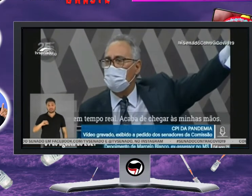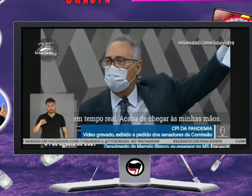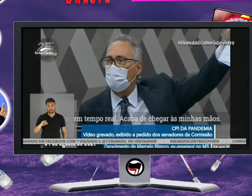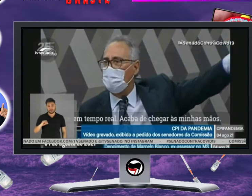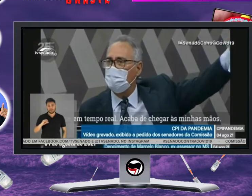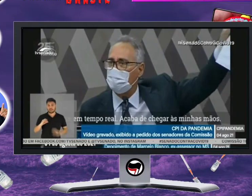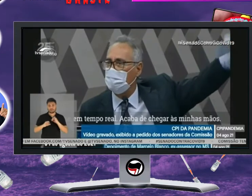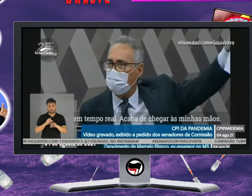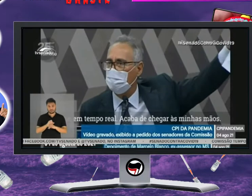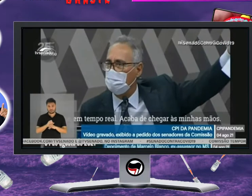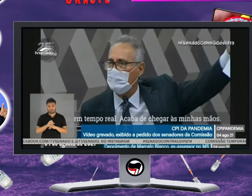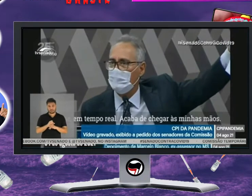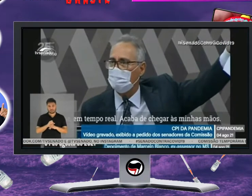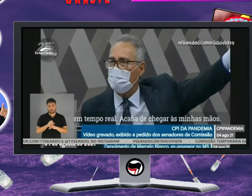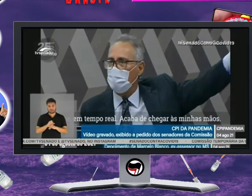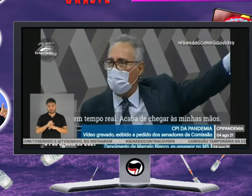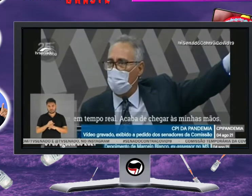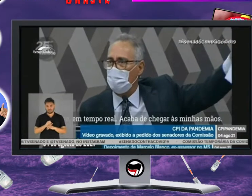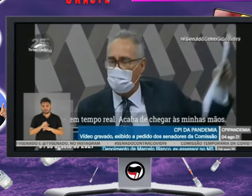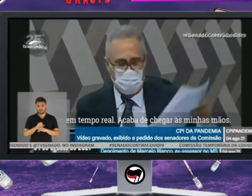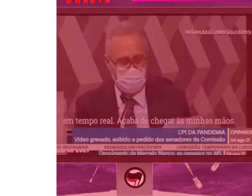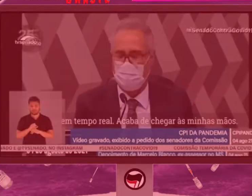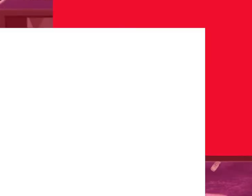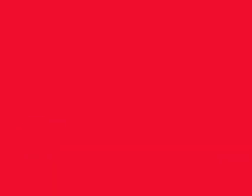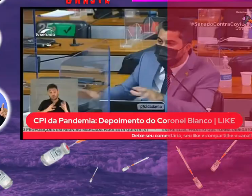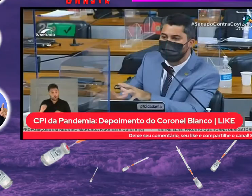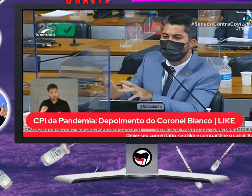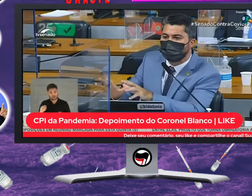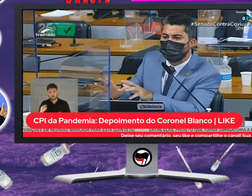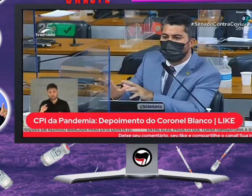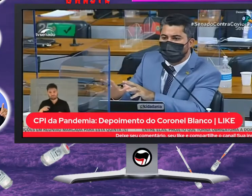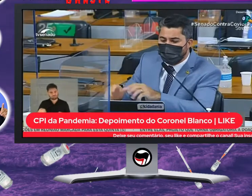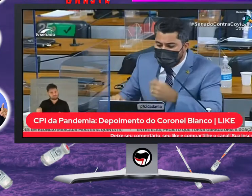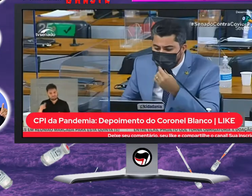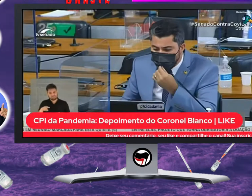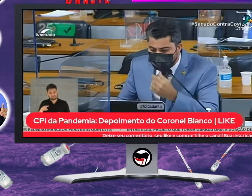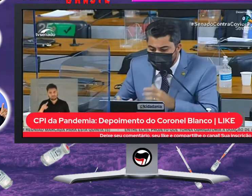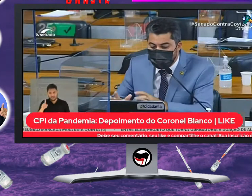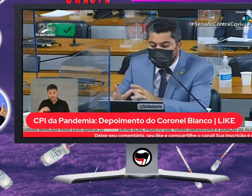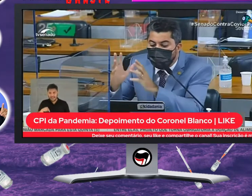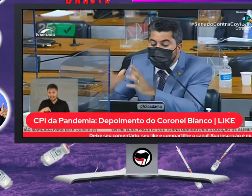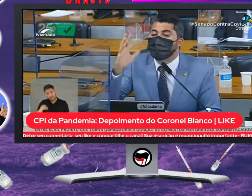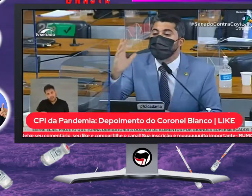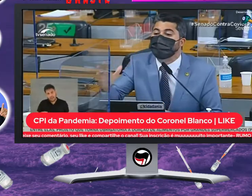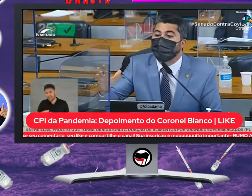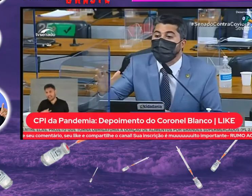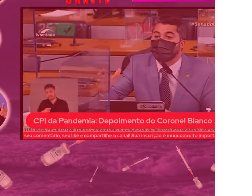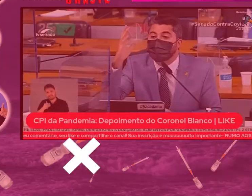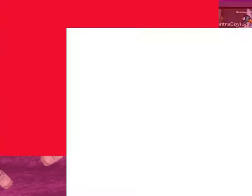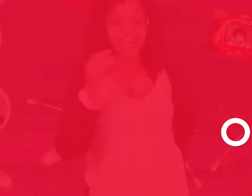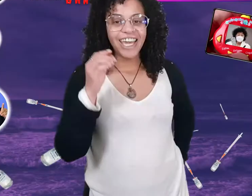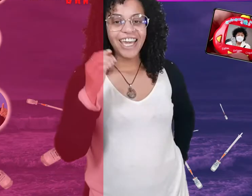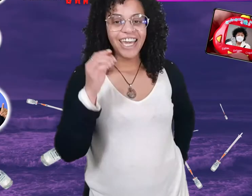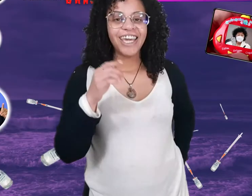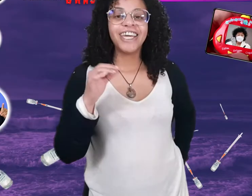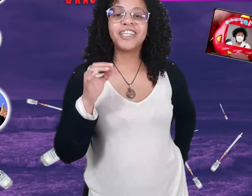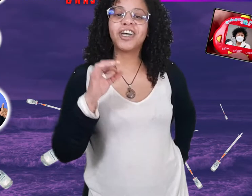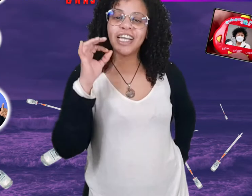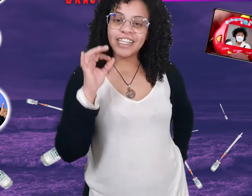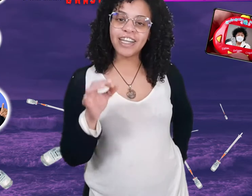online em tempo real. Acaba de chegar às minhas mãos. É encheção de linguiça. É o circo. Em toda